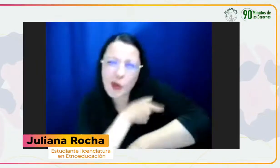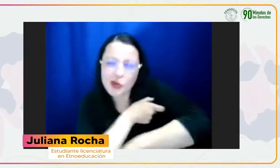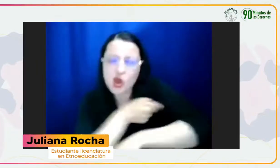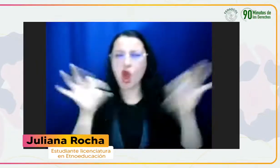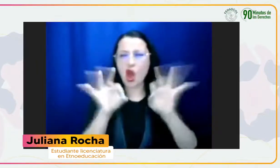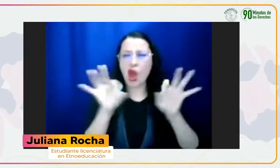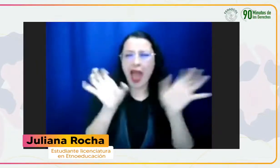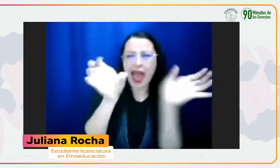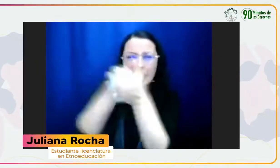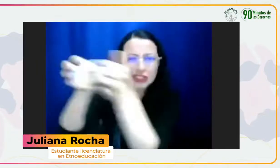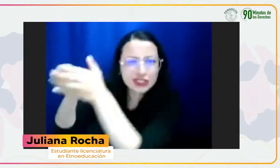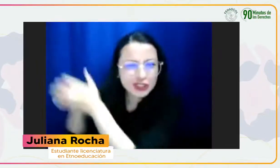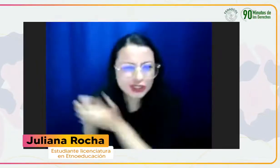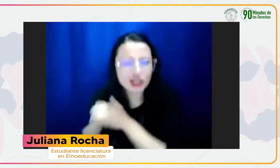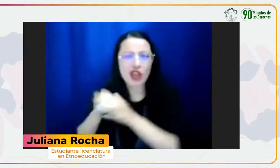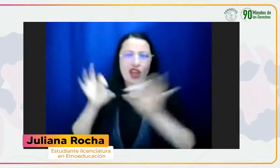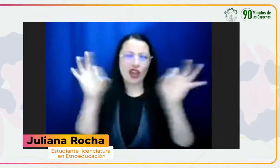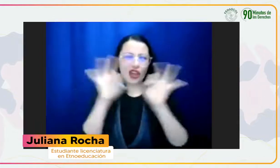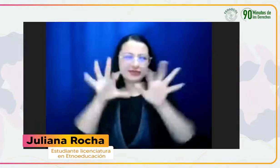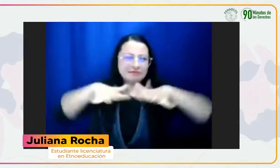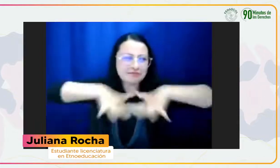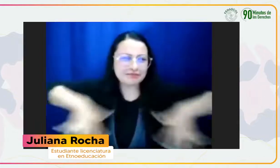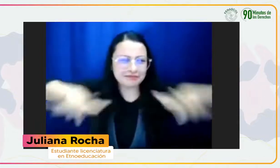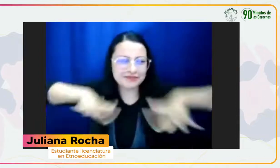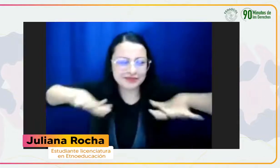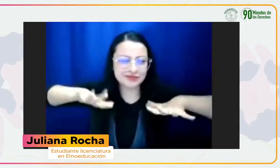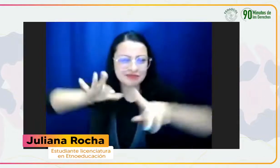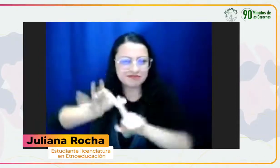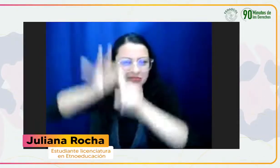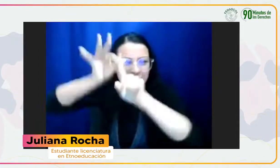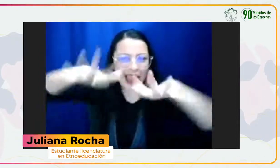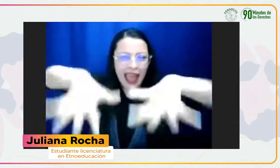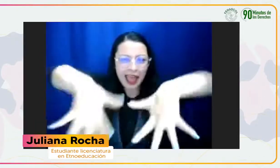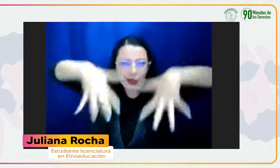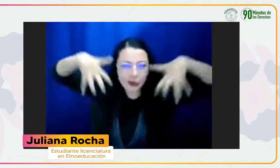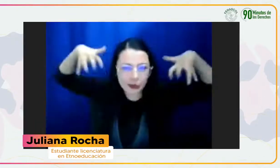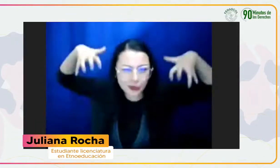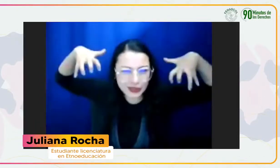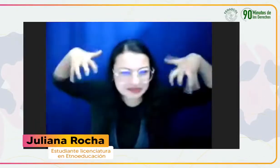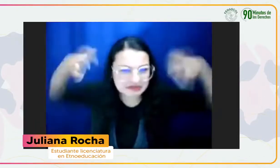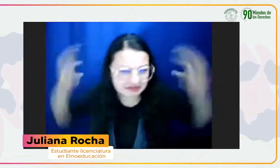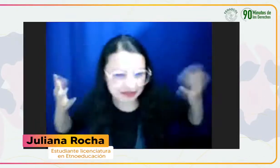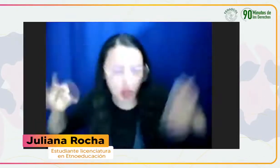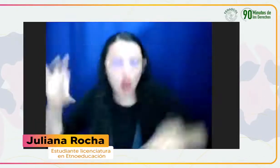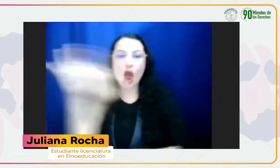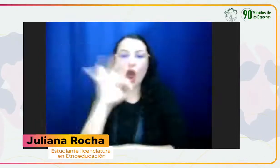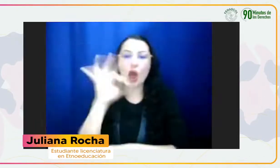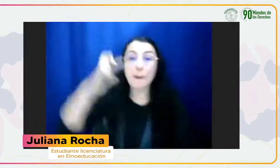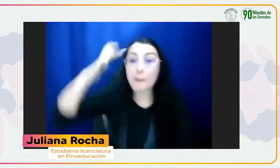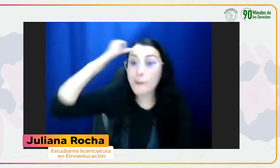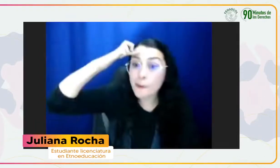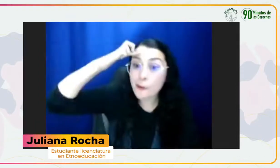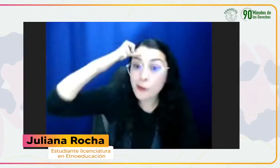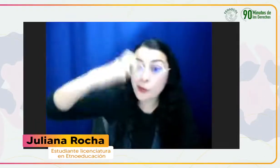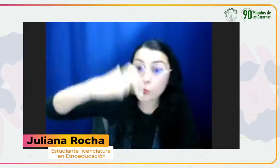Estamos hablando, digamos, de inclusión de las asociaciones, de los diferentes grupos, de las diferentes, no